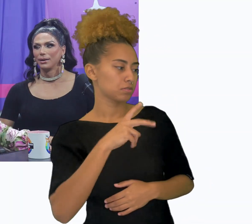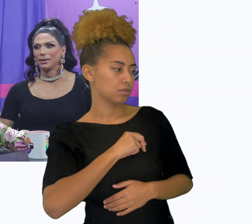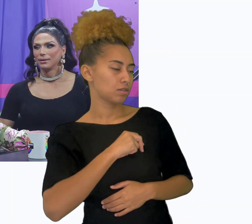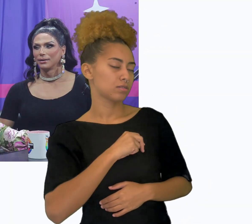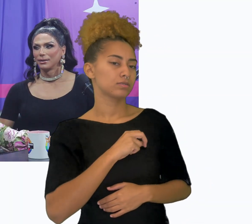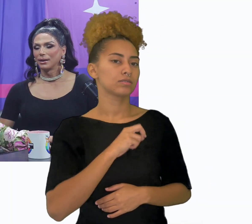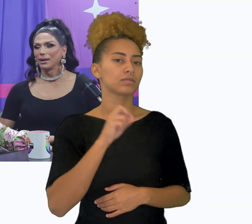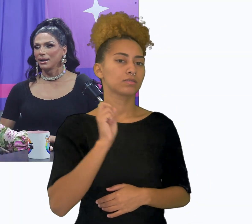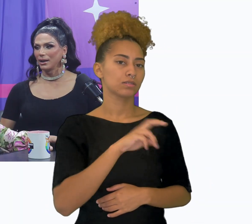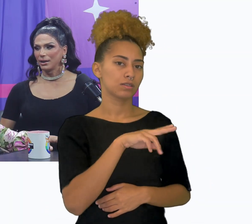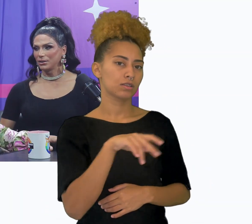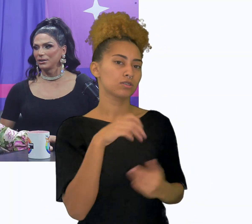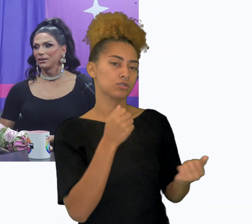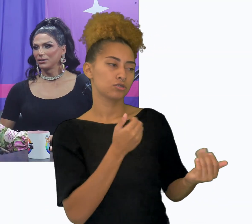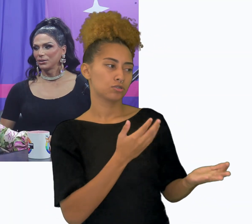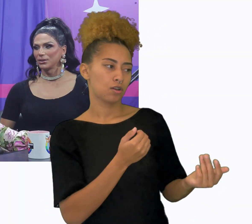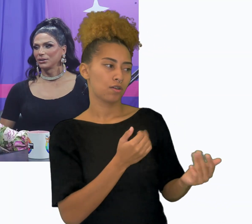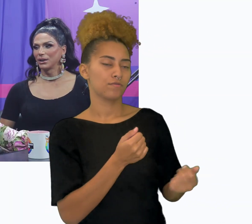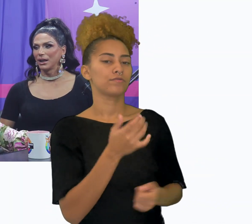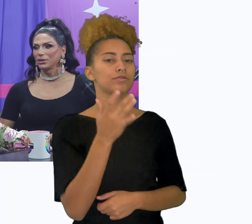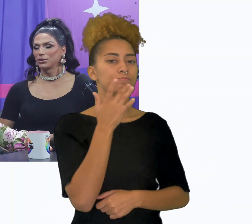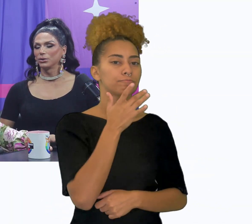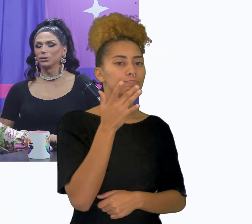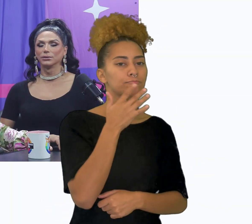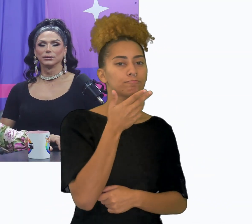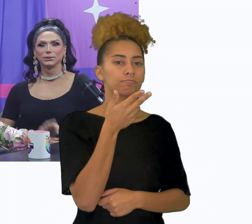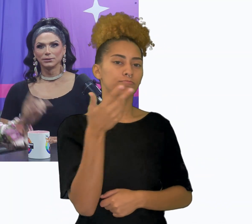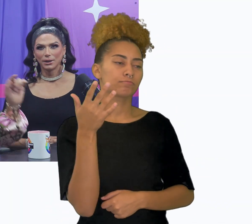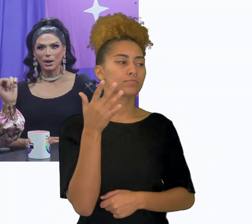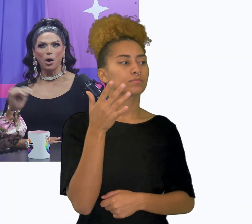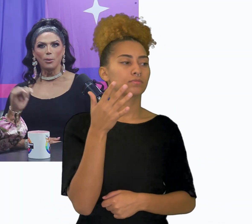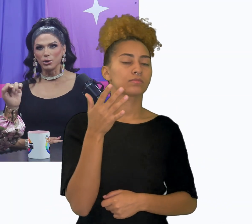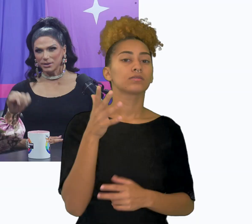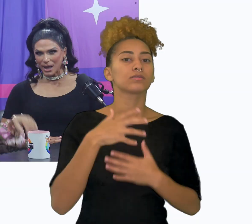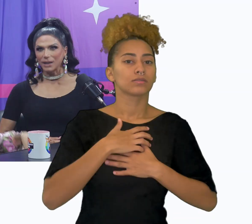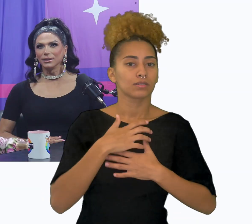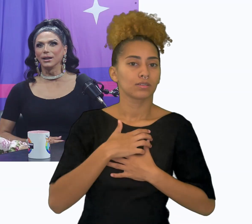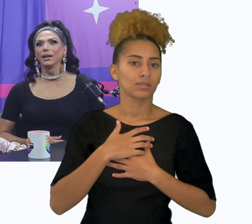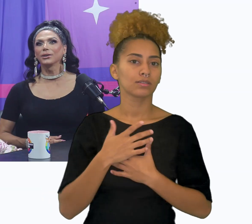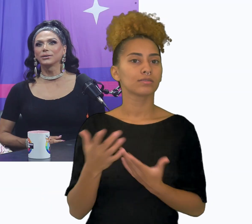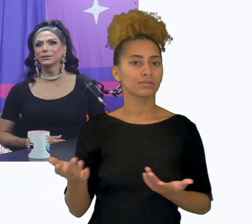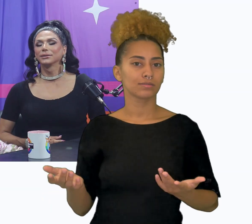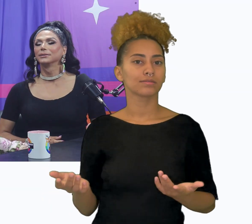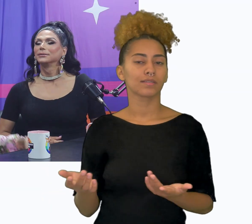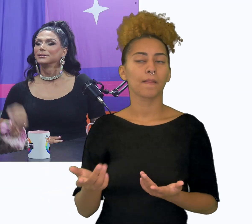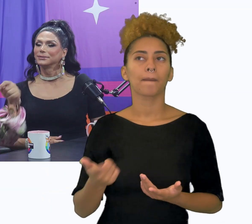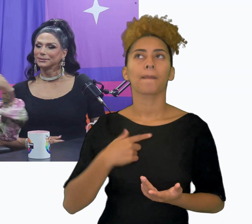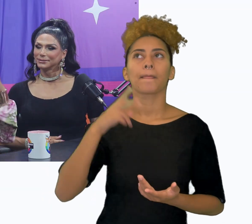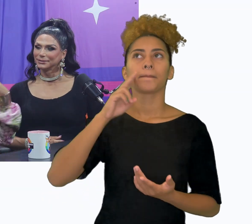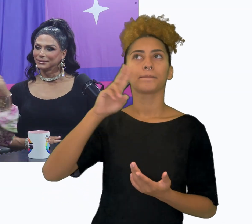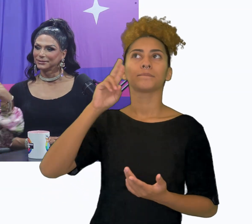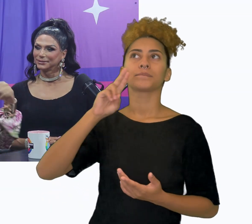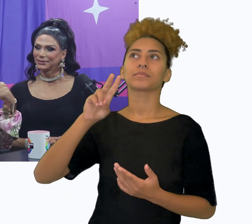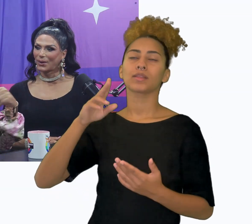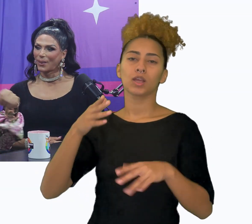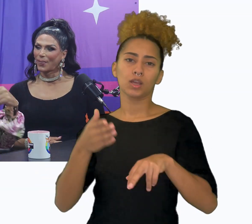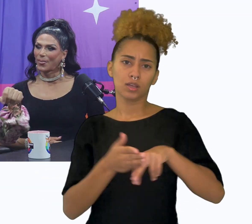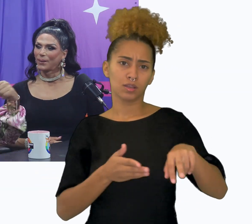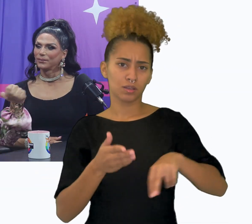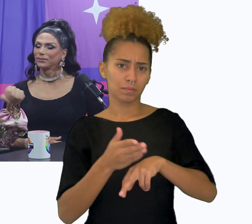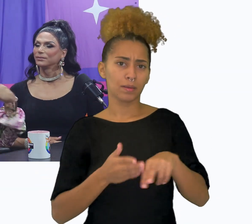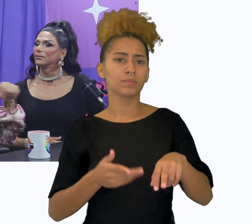Que para, novinha, né? Os É, homens ficavam tudo doidos. né? A É. gente tudo Eu lembro que hormonizada, né? eu dei autógrafo em bermuda